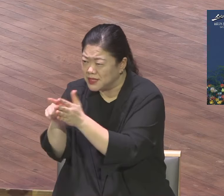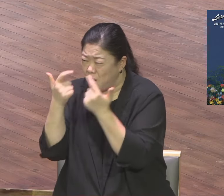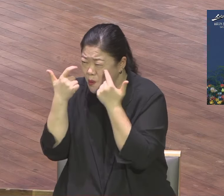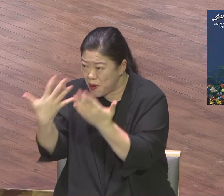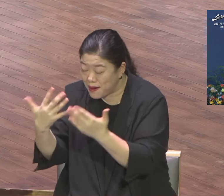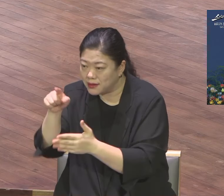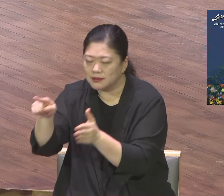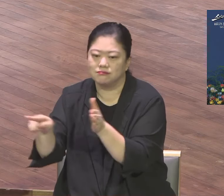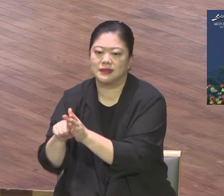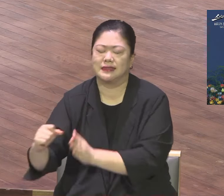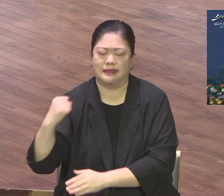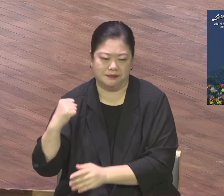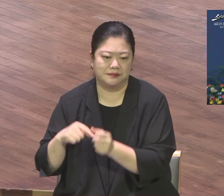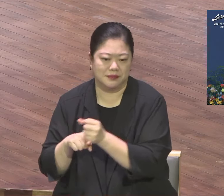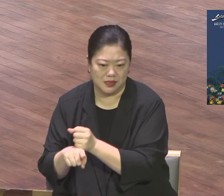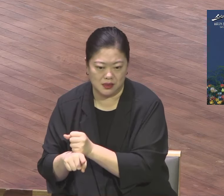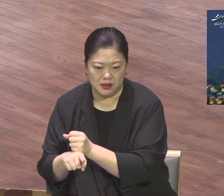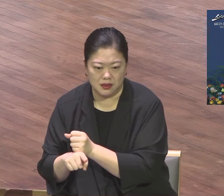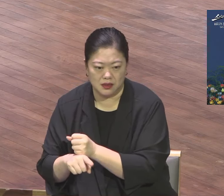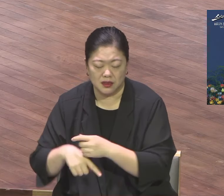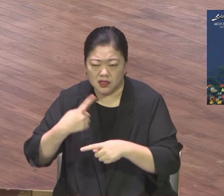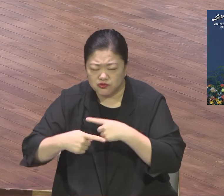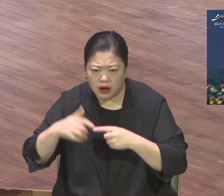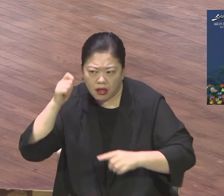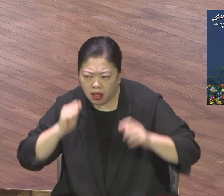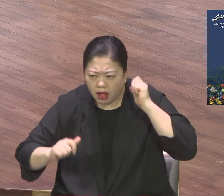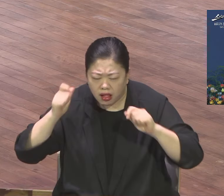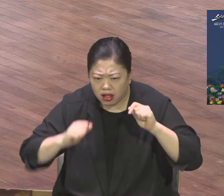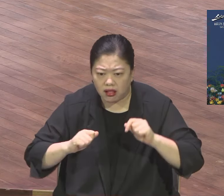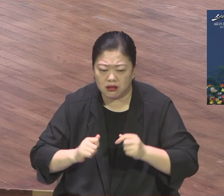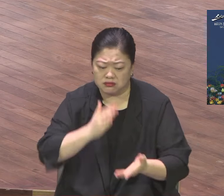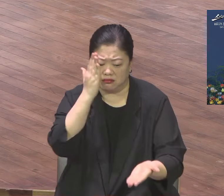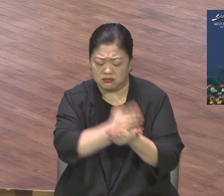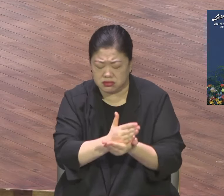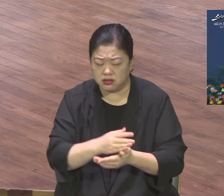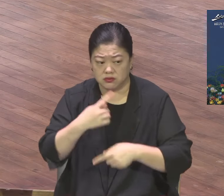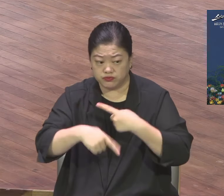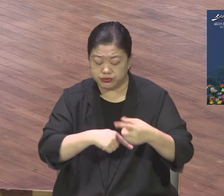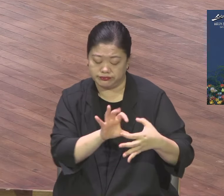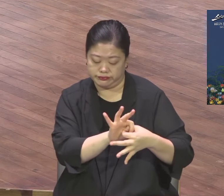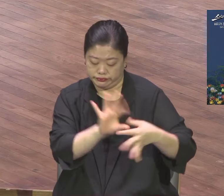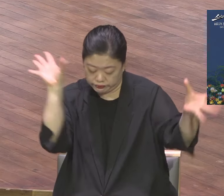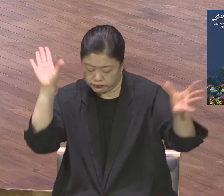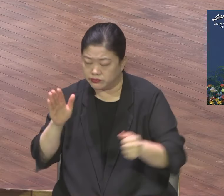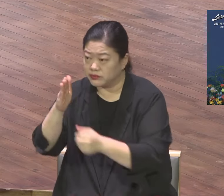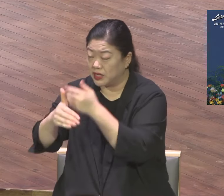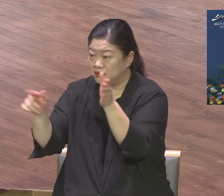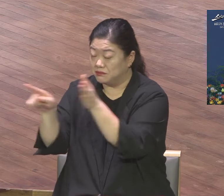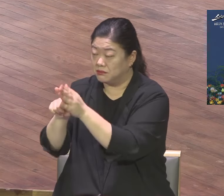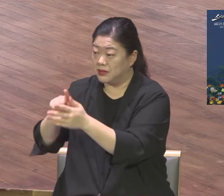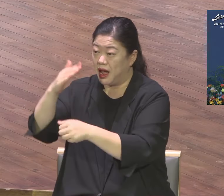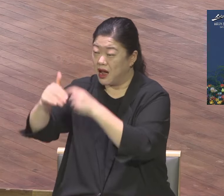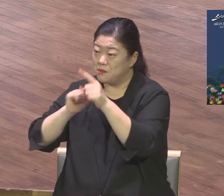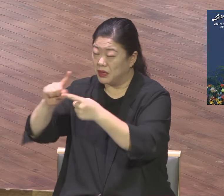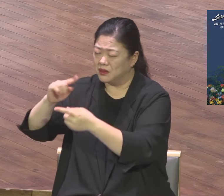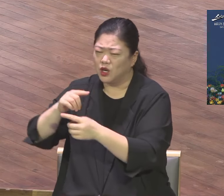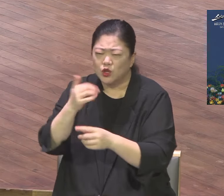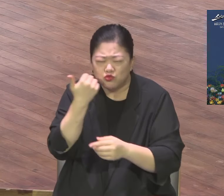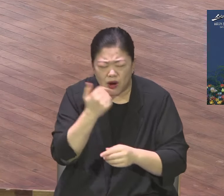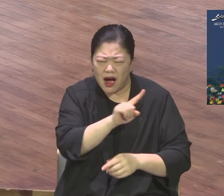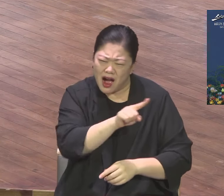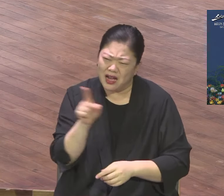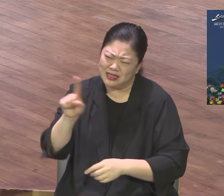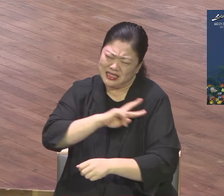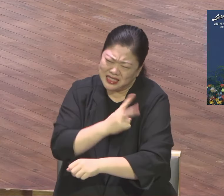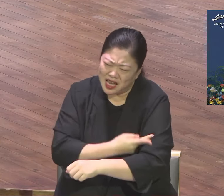사람. 이 사람 말 듣고 저 사람 말 듣고 이 문제 저 문제 때문에 흔들리는 게 아니고 하나님의 언약을 붙잡고